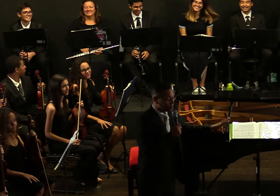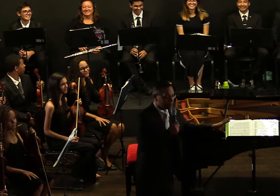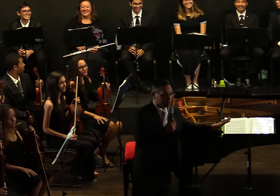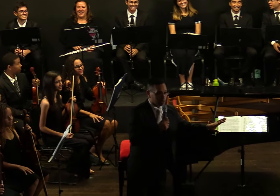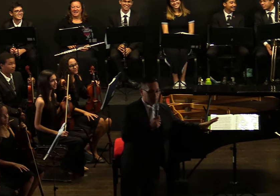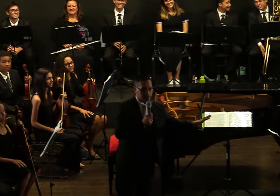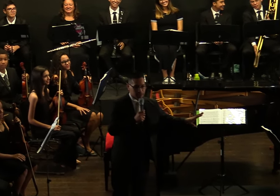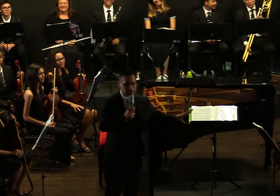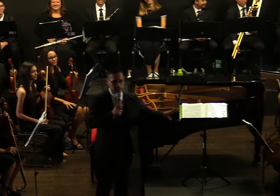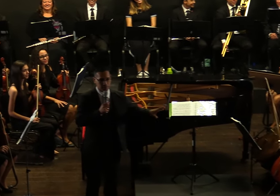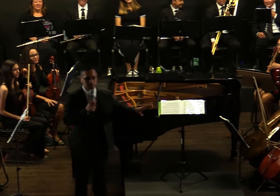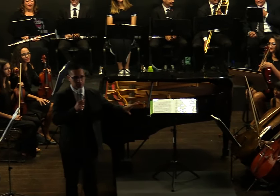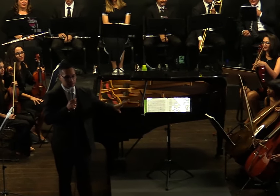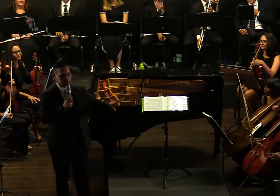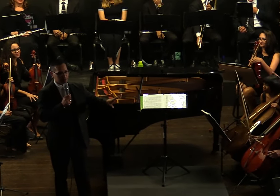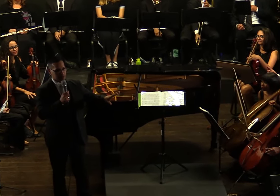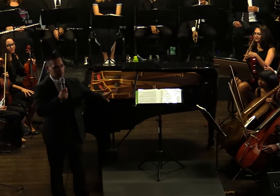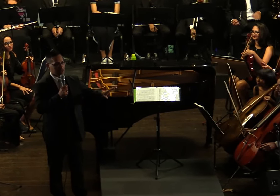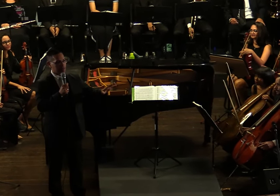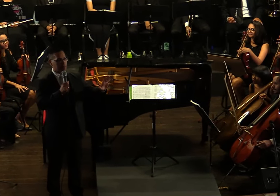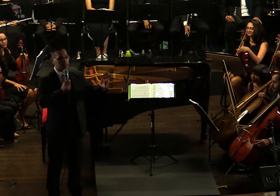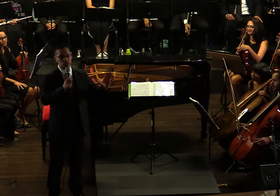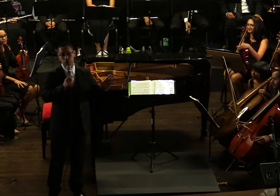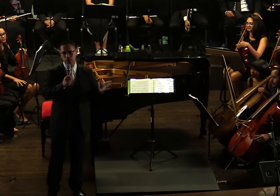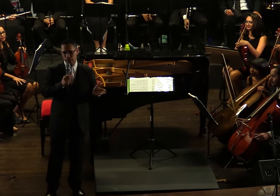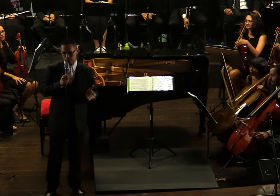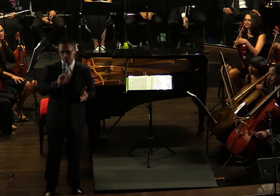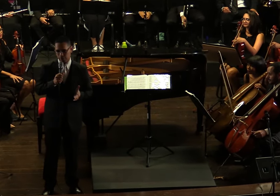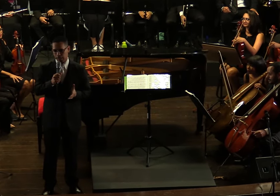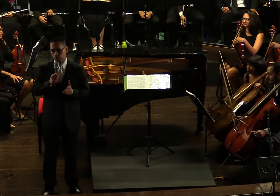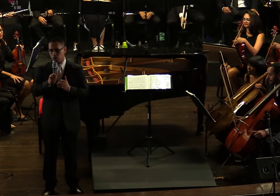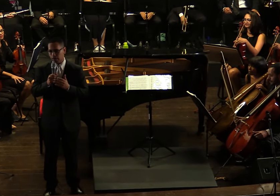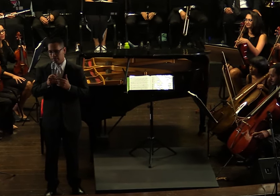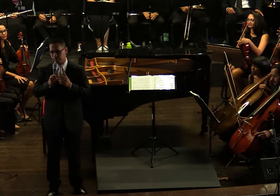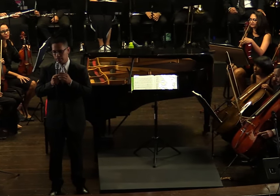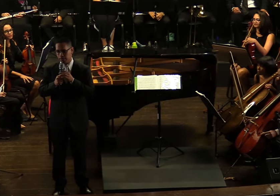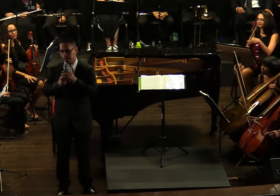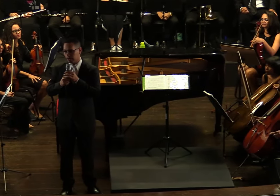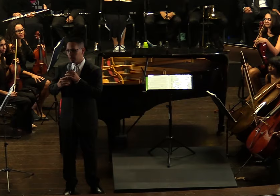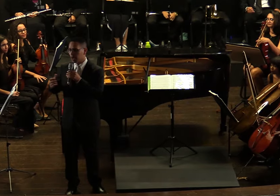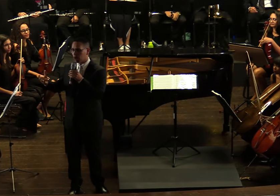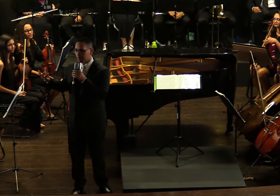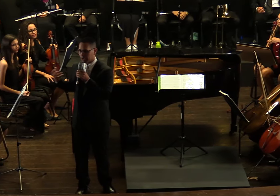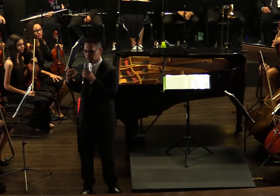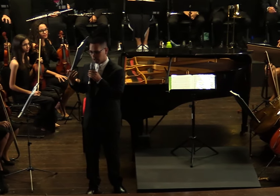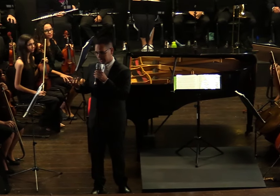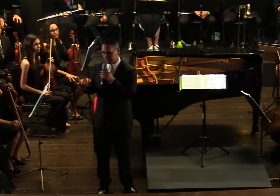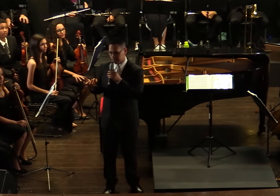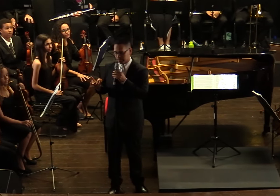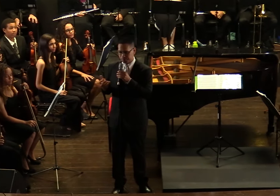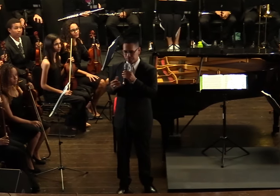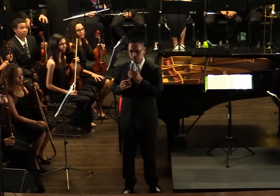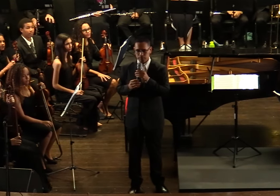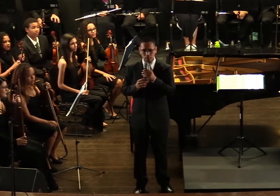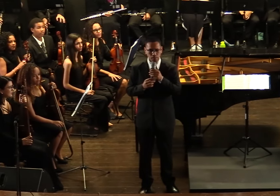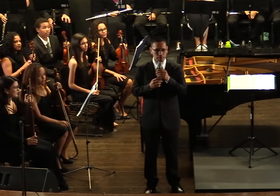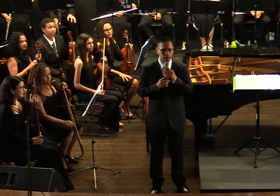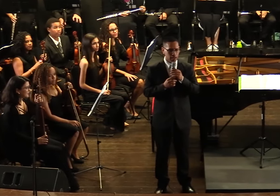Eu quero apresentar para vocês a família dos violinos, as cordas que integram a maior parte da